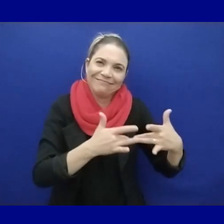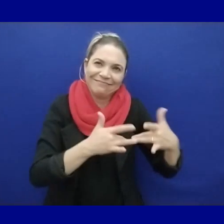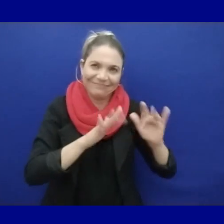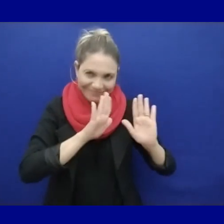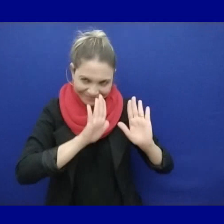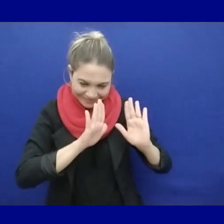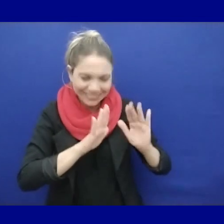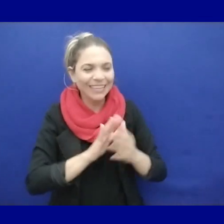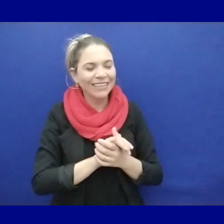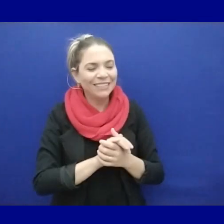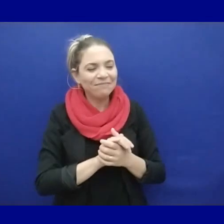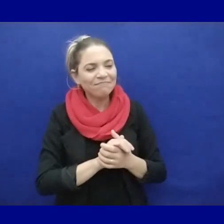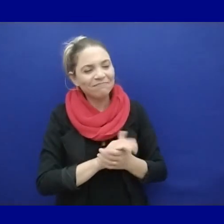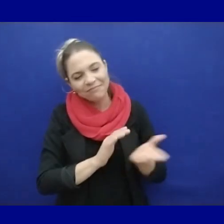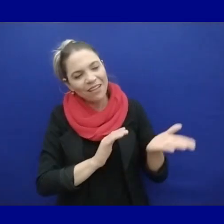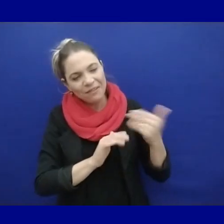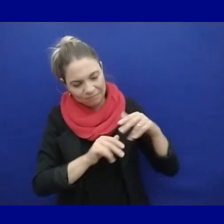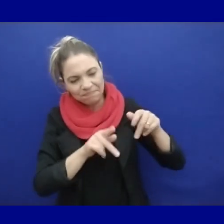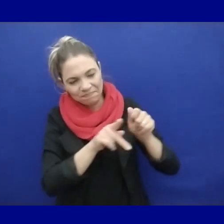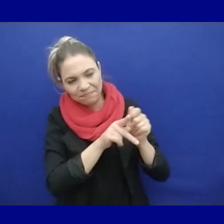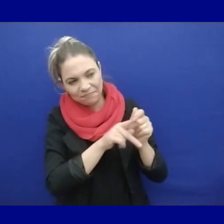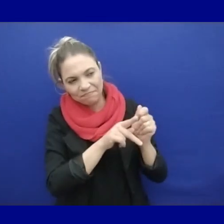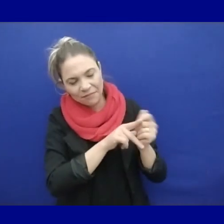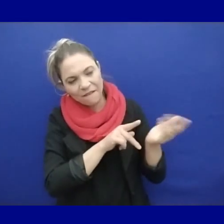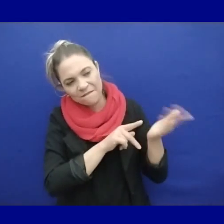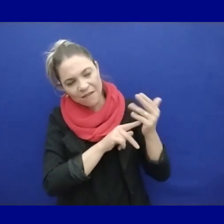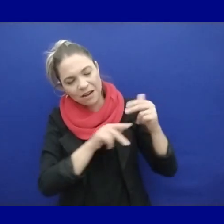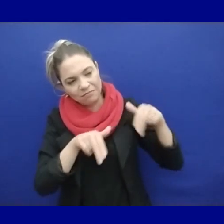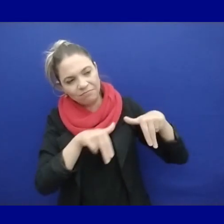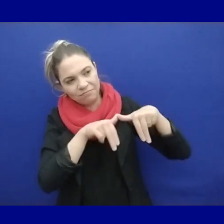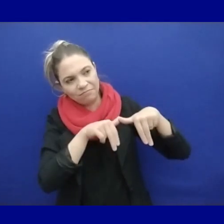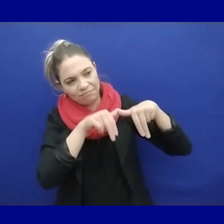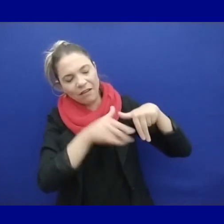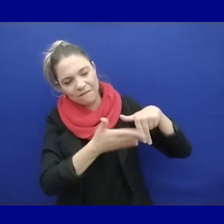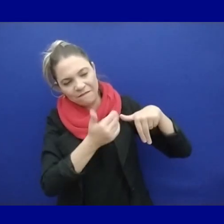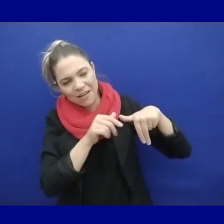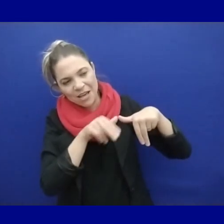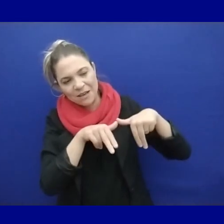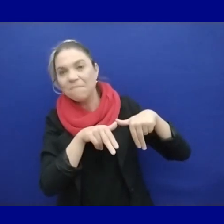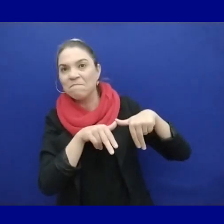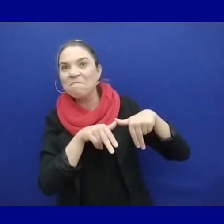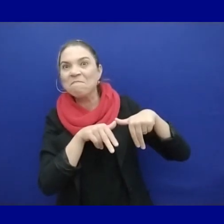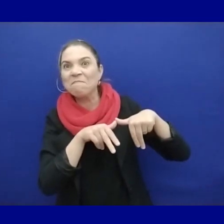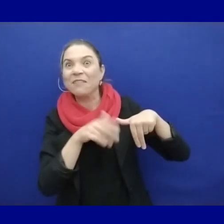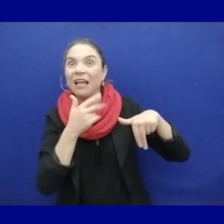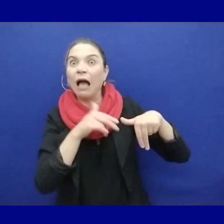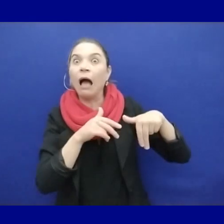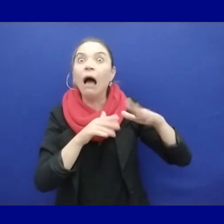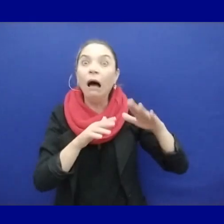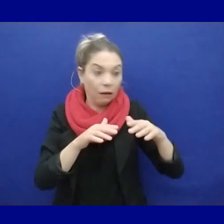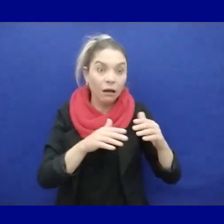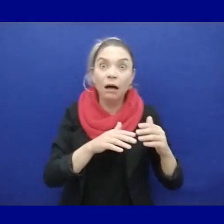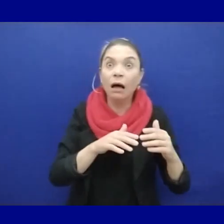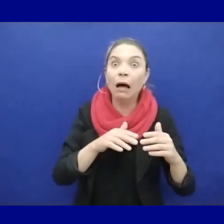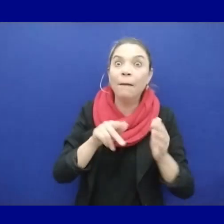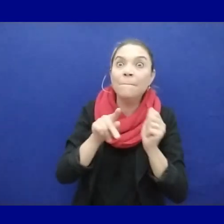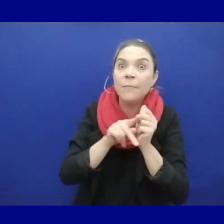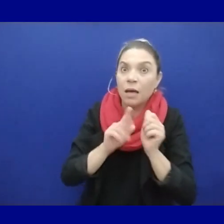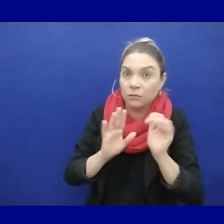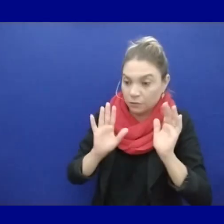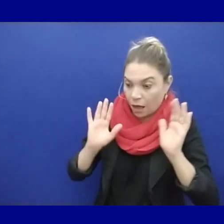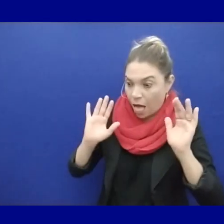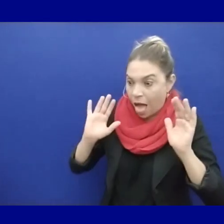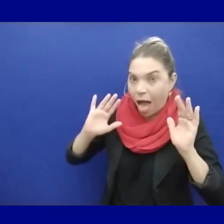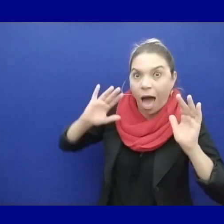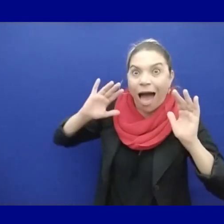disse: Pedro, vem ter comigo, Pedro. E Pedro, descendo do barco, verso 29, andou por sobre